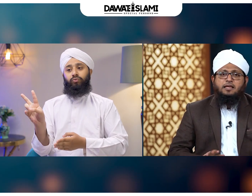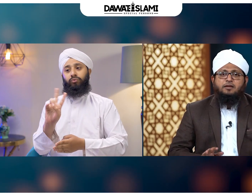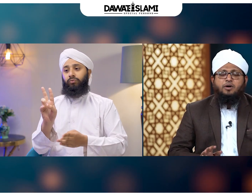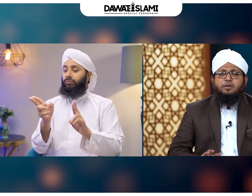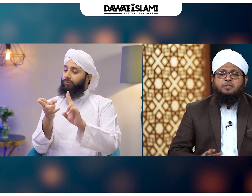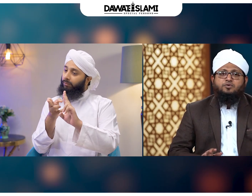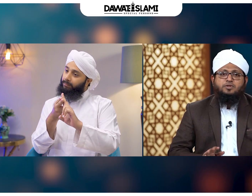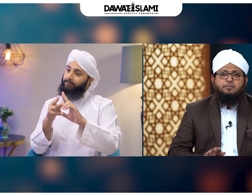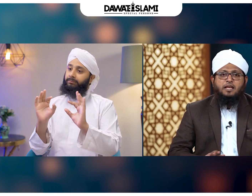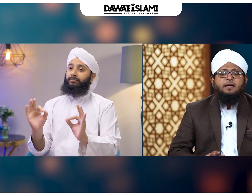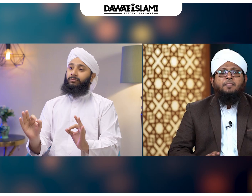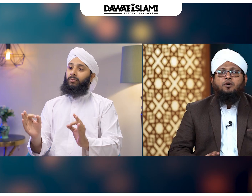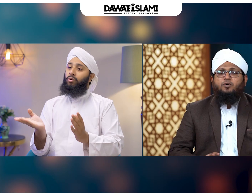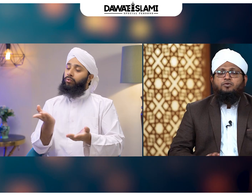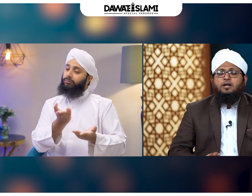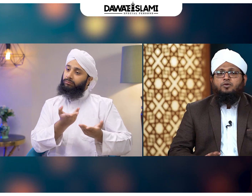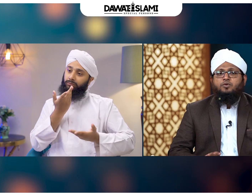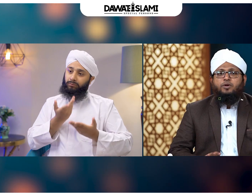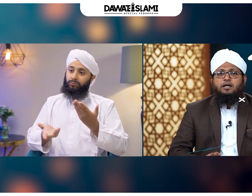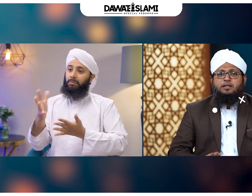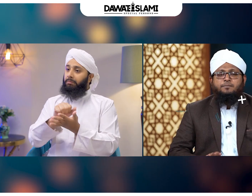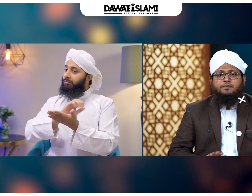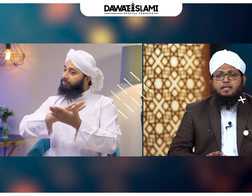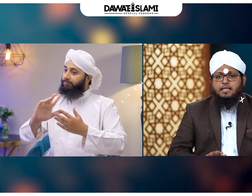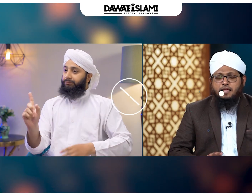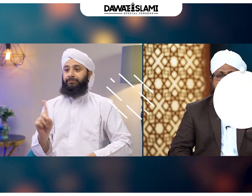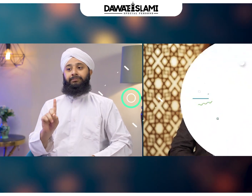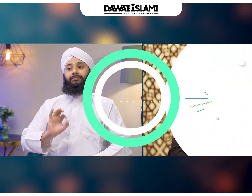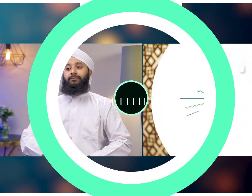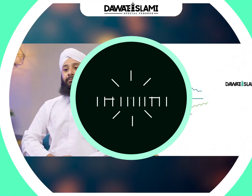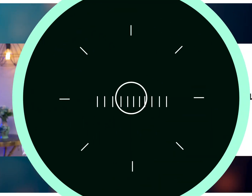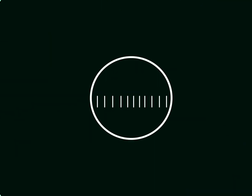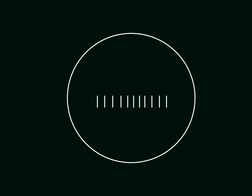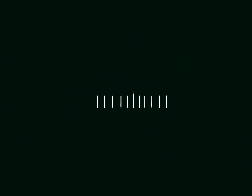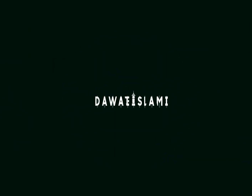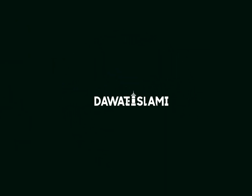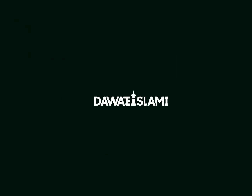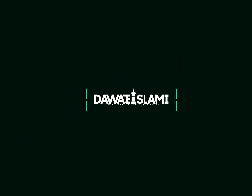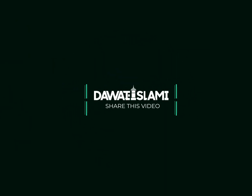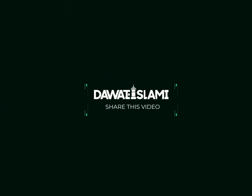हासिल है कि वो अपने बच्चों से मिलें और उस हक़ को कोई ख़त्म नहीं कर सकता।